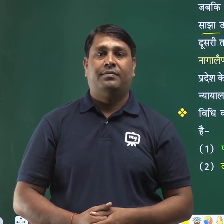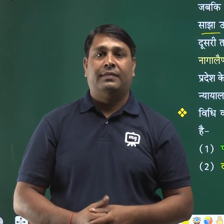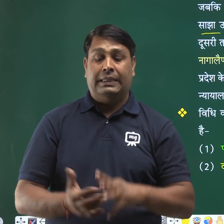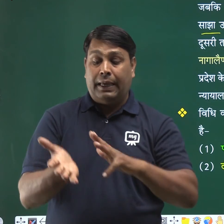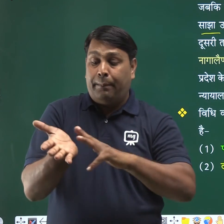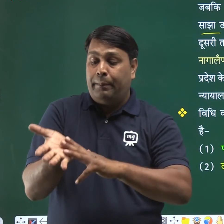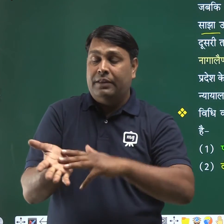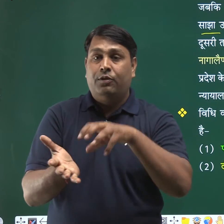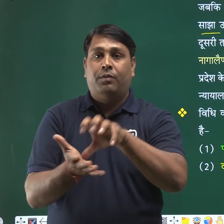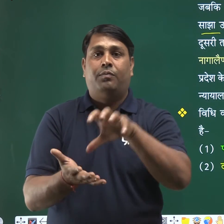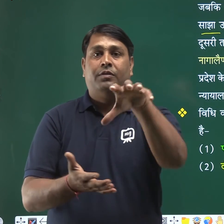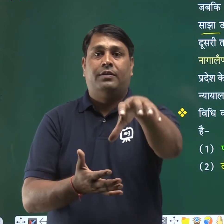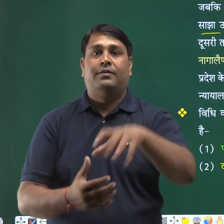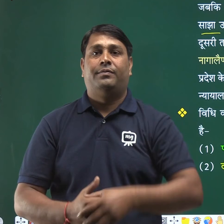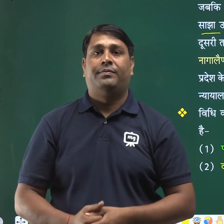मिजोरम